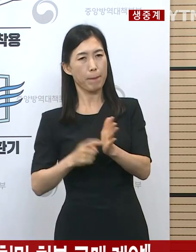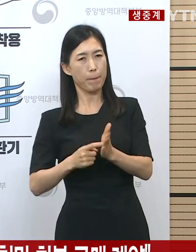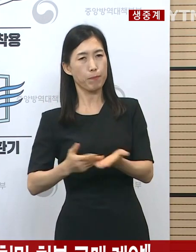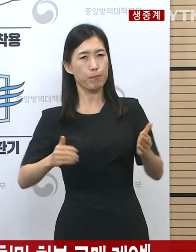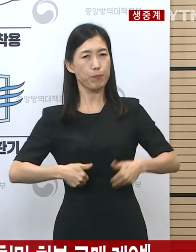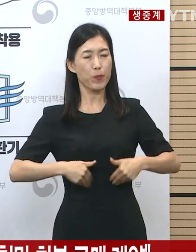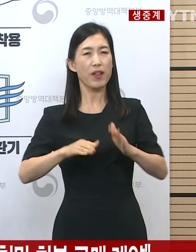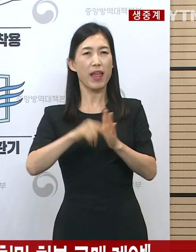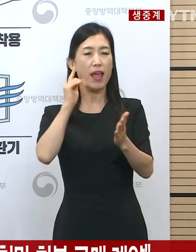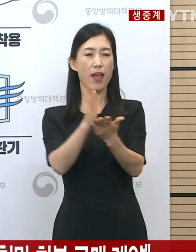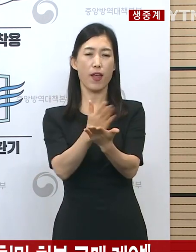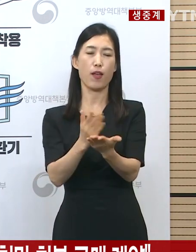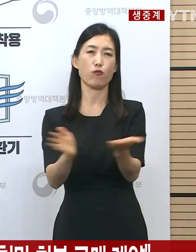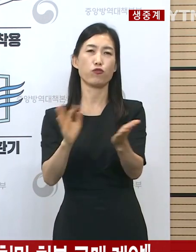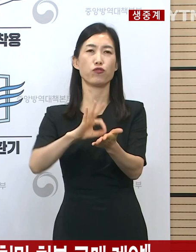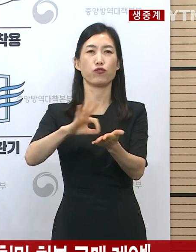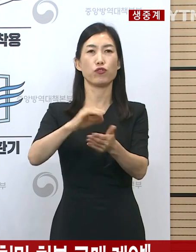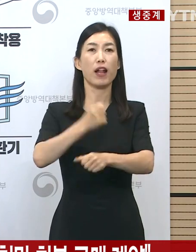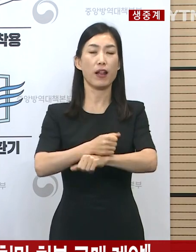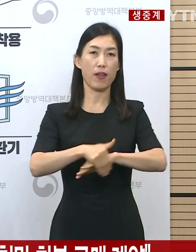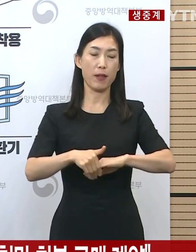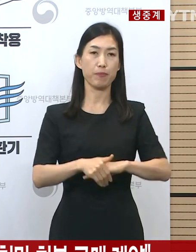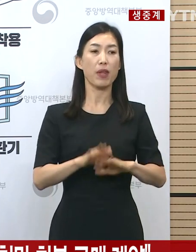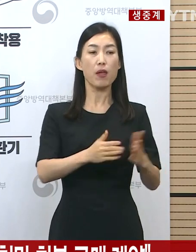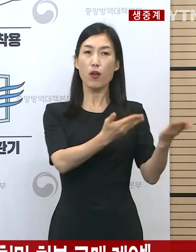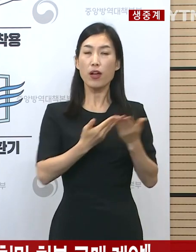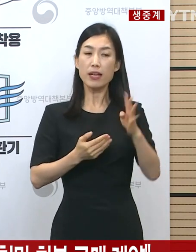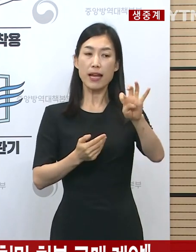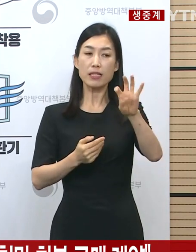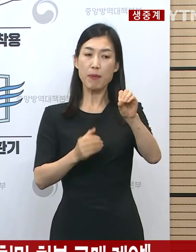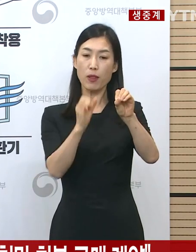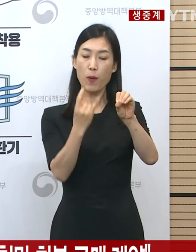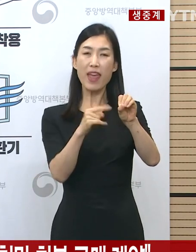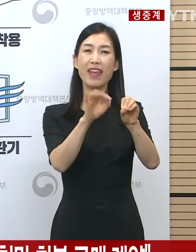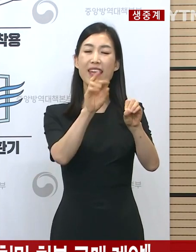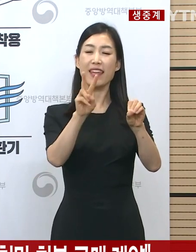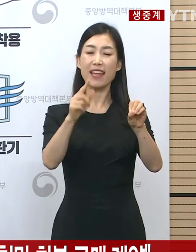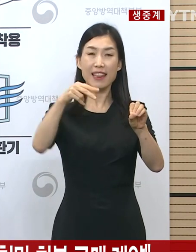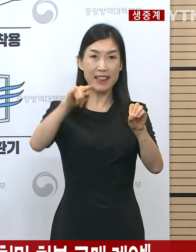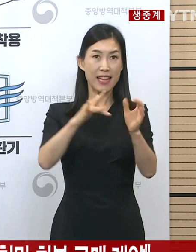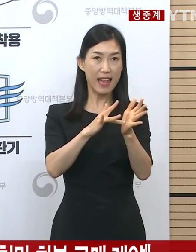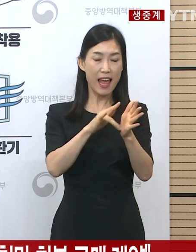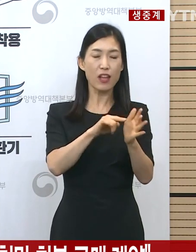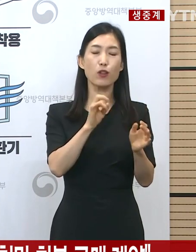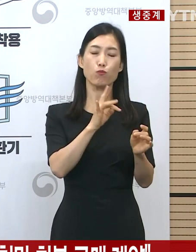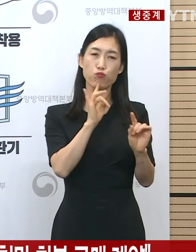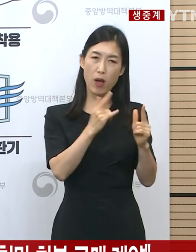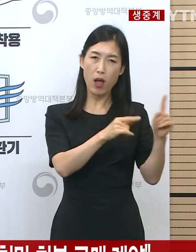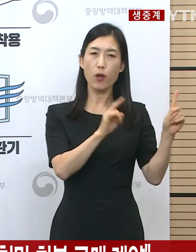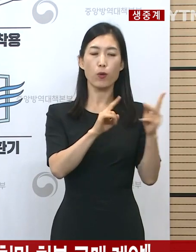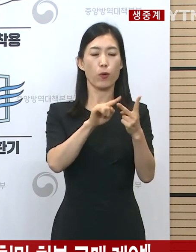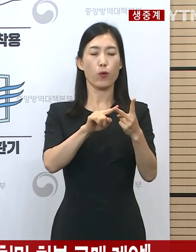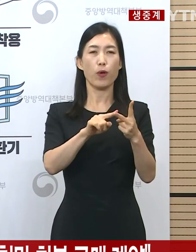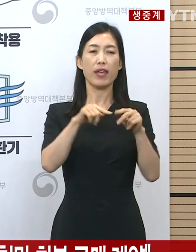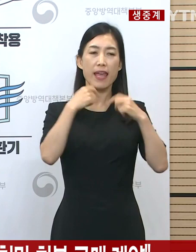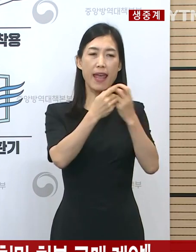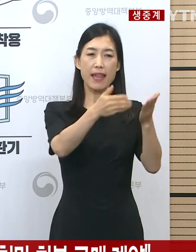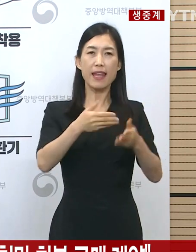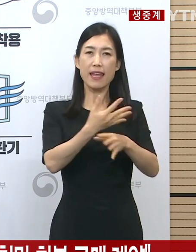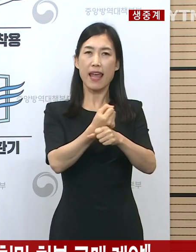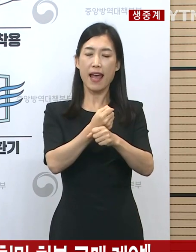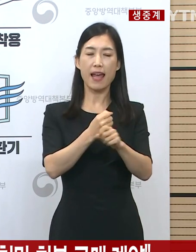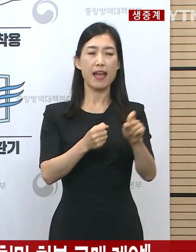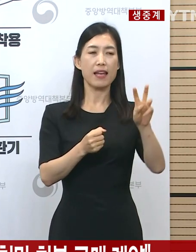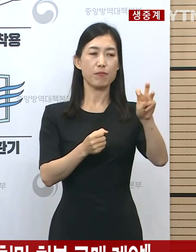하겠습니다. 이번에 공여받은 얀센 백신 40만 회분과 개별 계약으로 도입된 10만